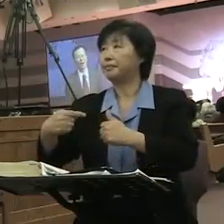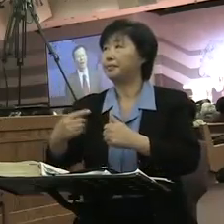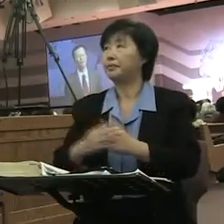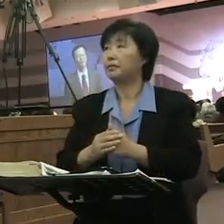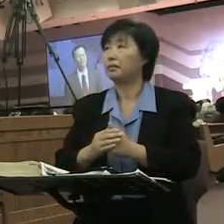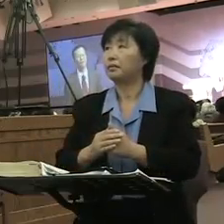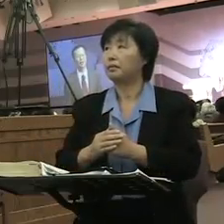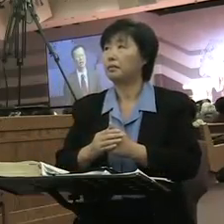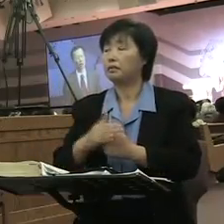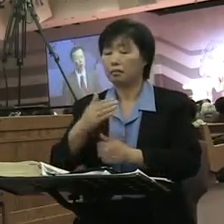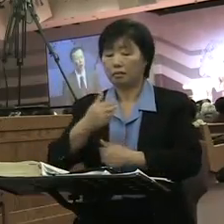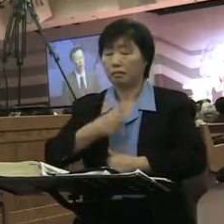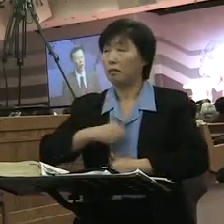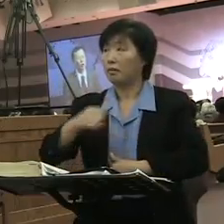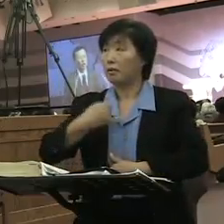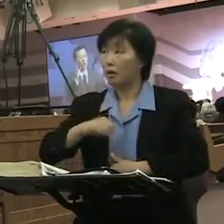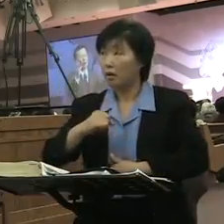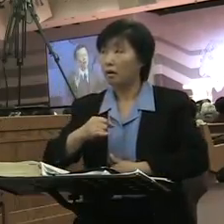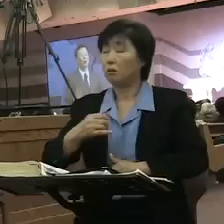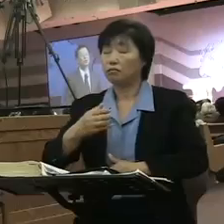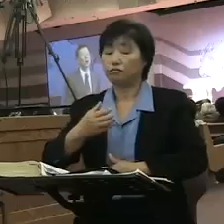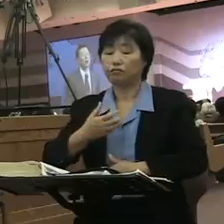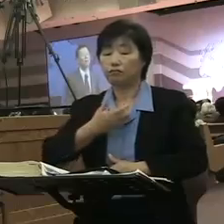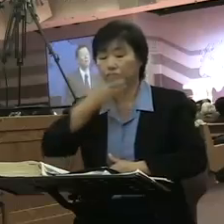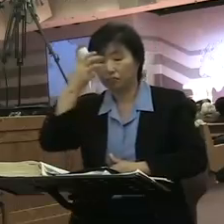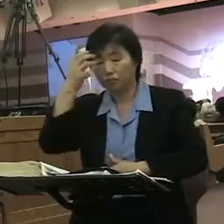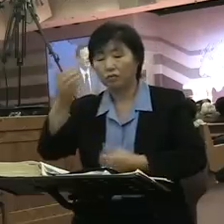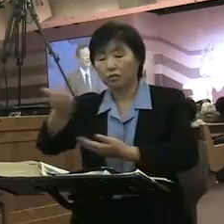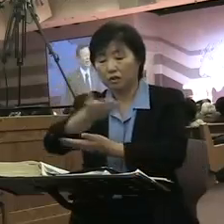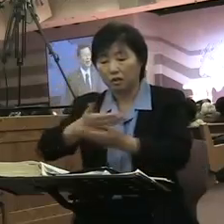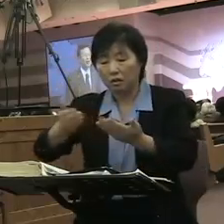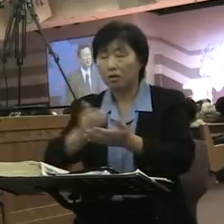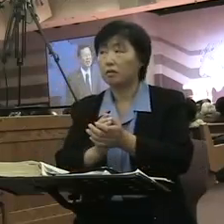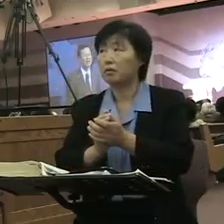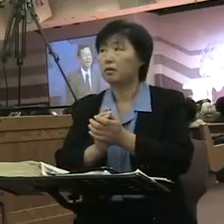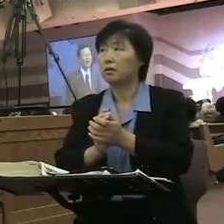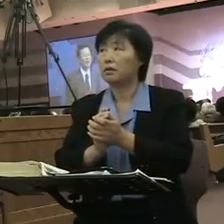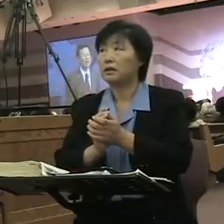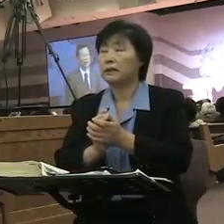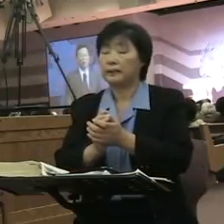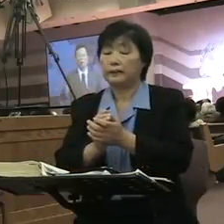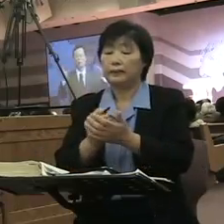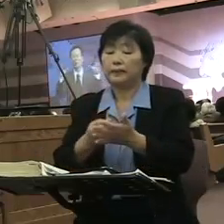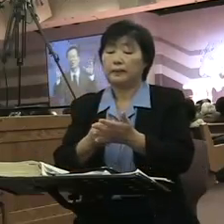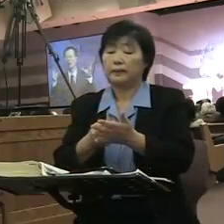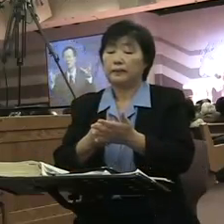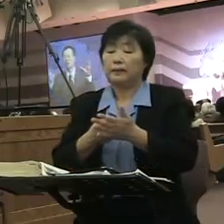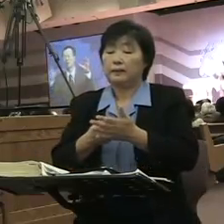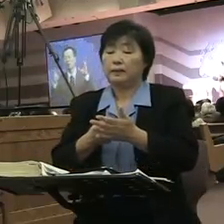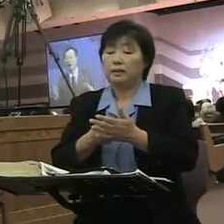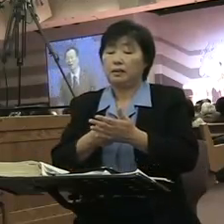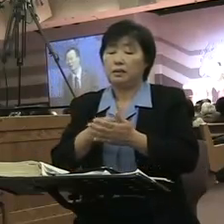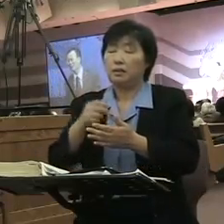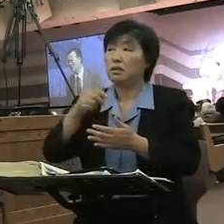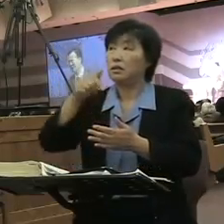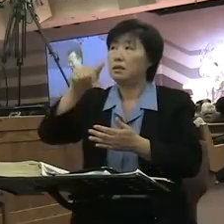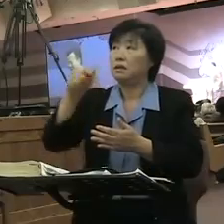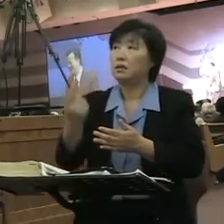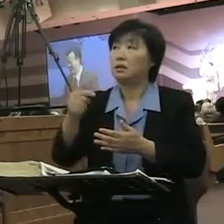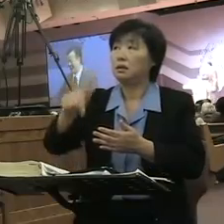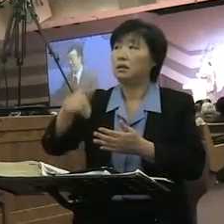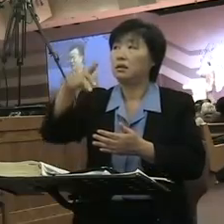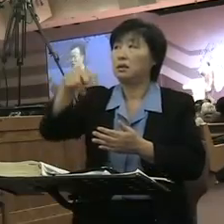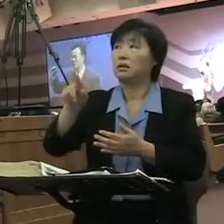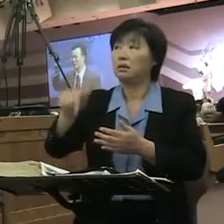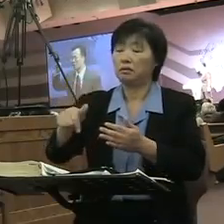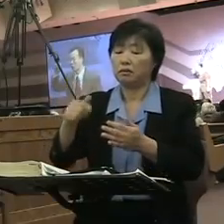나눠야 합니다. 소극적으로 지켜보면서 교회 생활하는 것이 아니라, 소극적으로 지켜보는 교회가 되는 것이